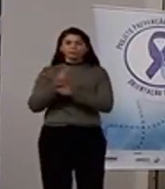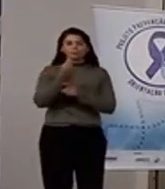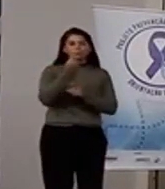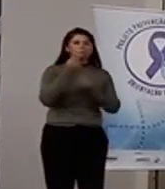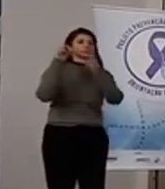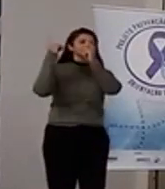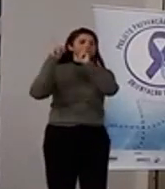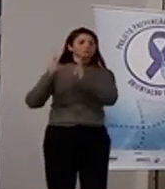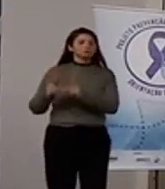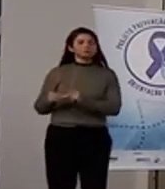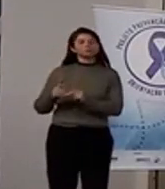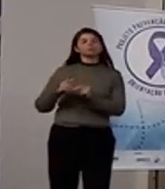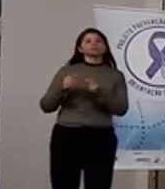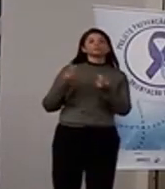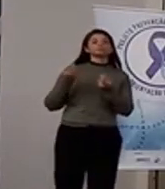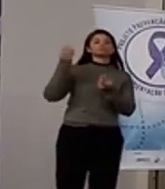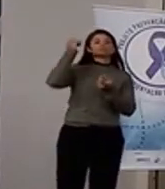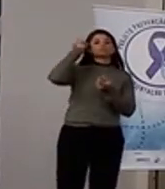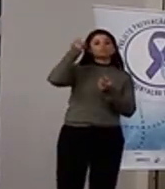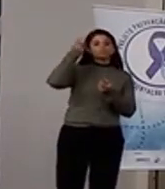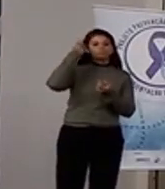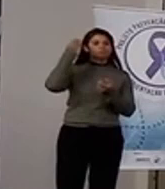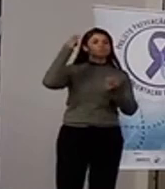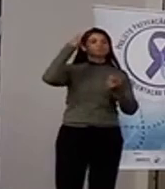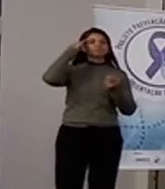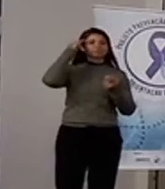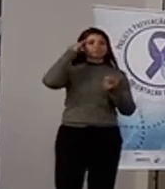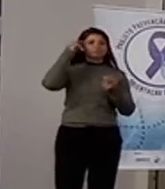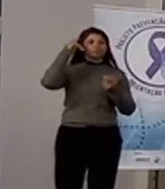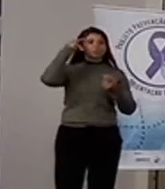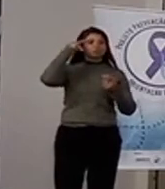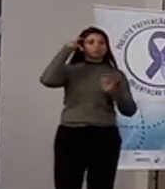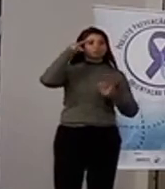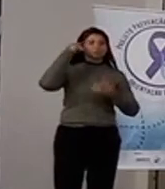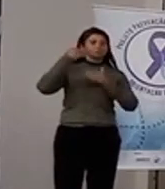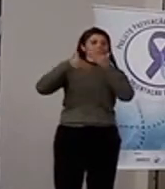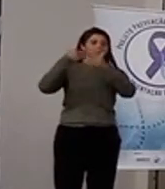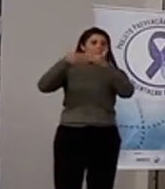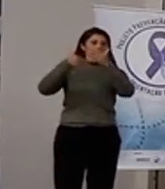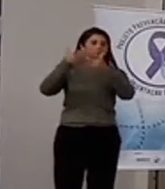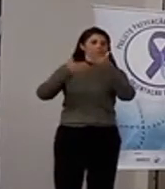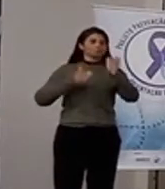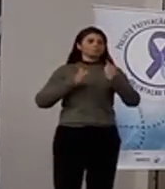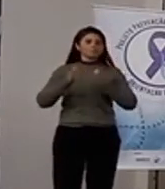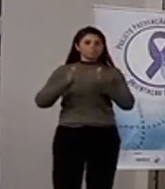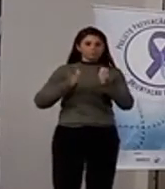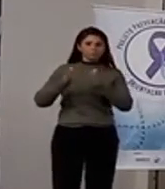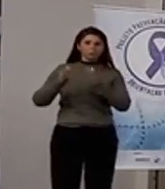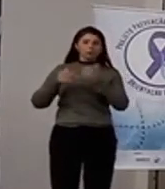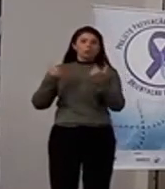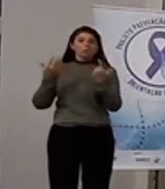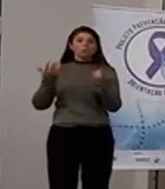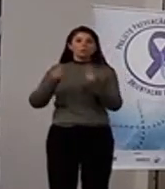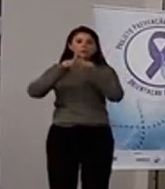vem retardo de desenvolvimento neuropsicomotor, né? Mas, embora não seja